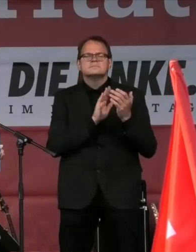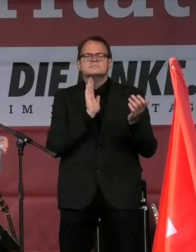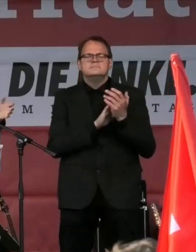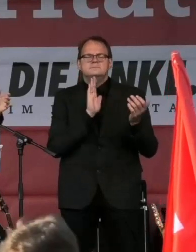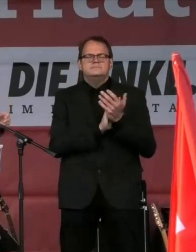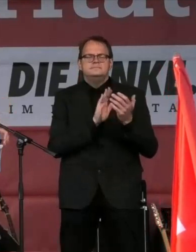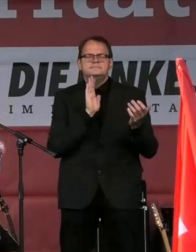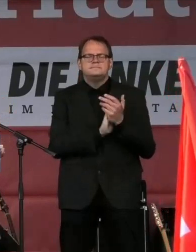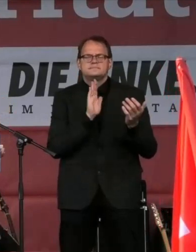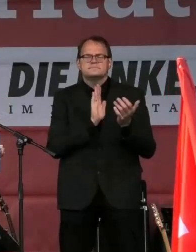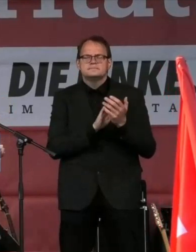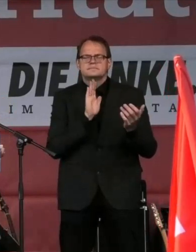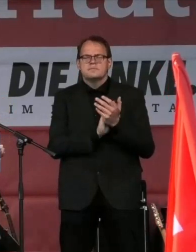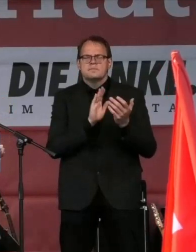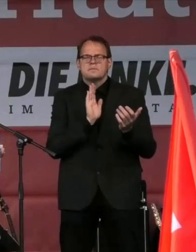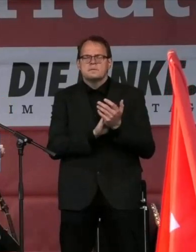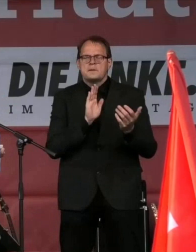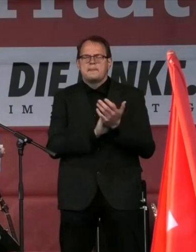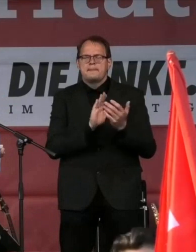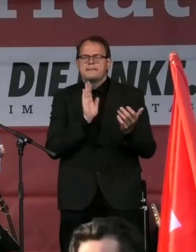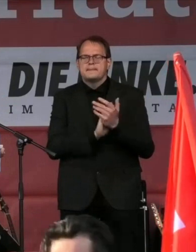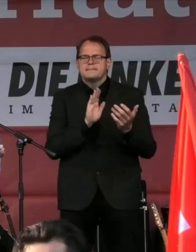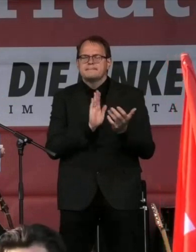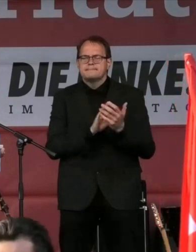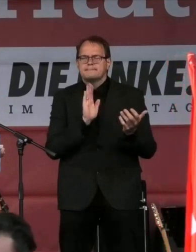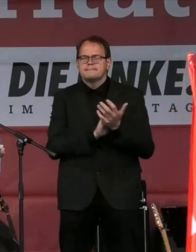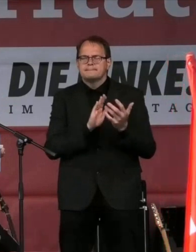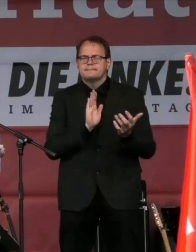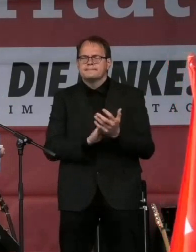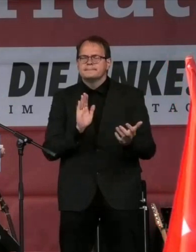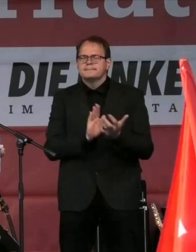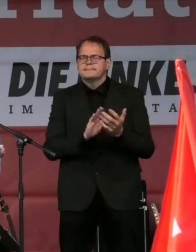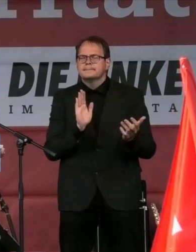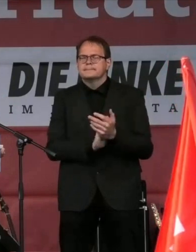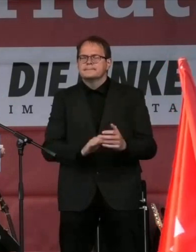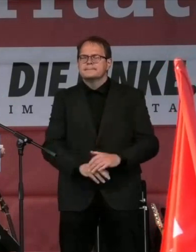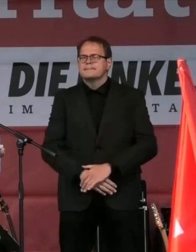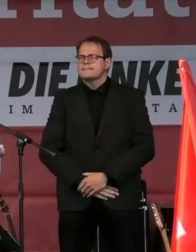die jetzt existenziell etwas verloren haben und nicht für rüstung und